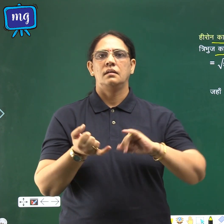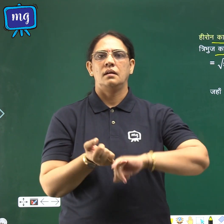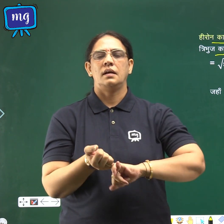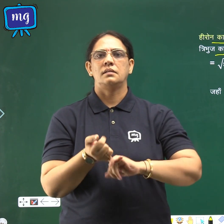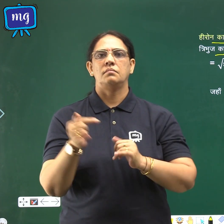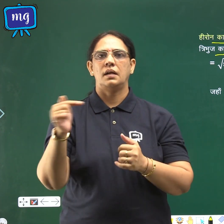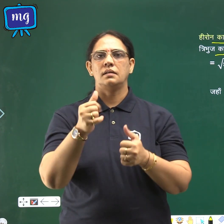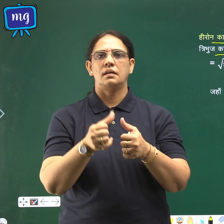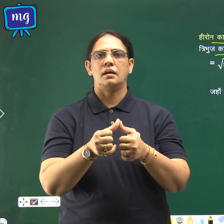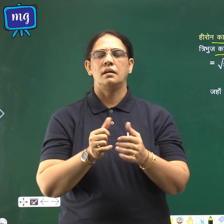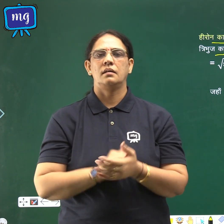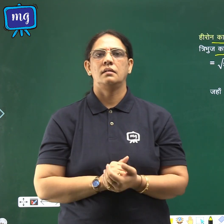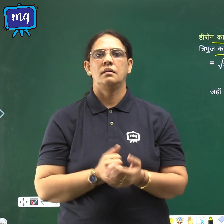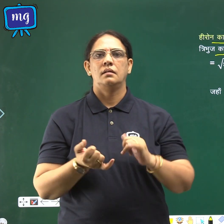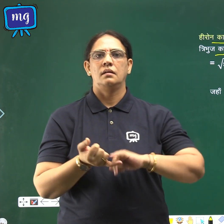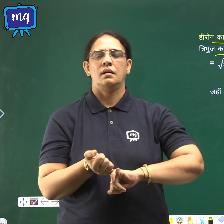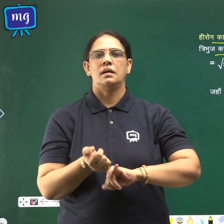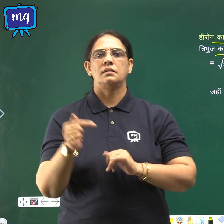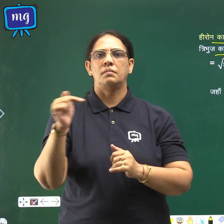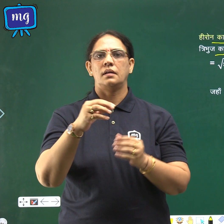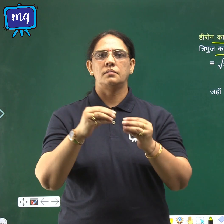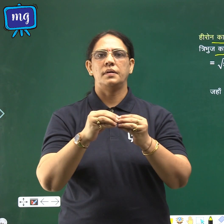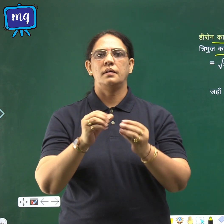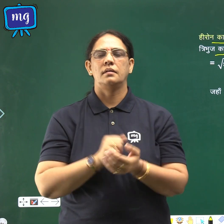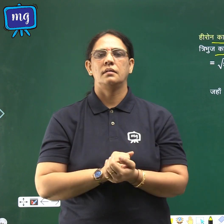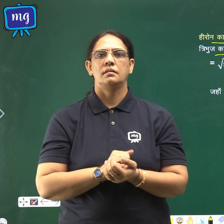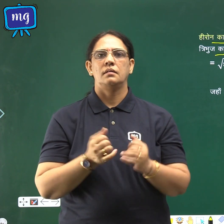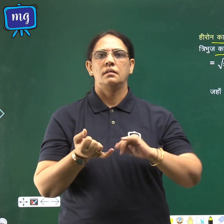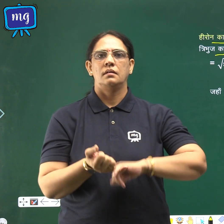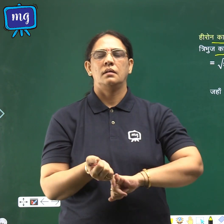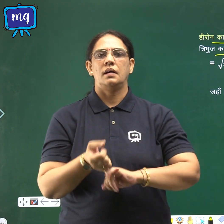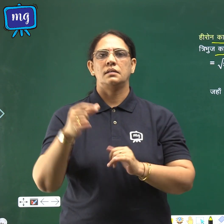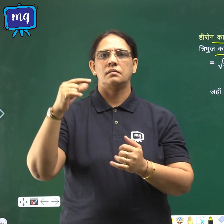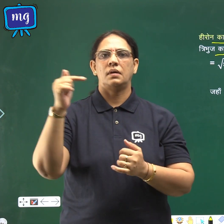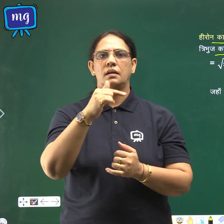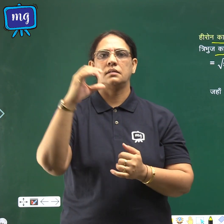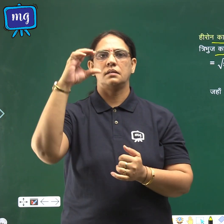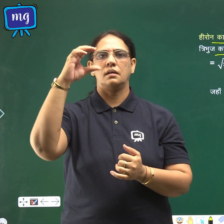माइनस A S माइनस B S माइनस C,